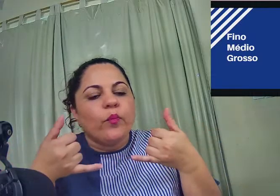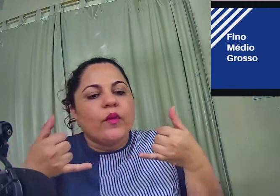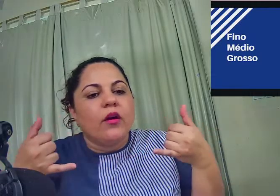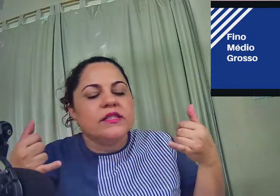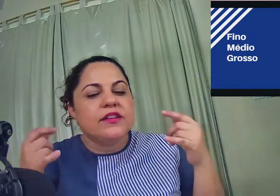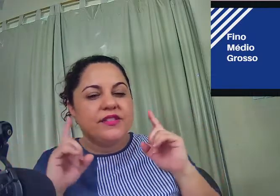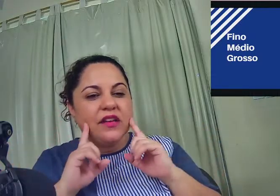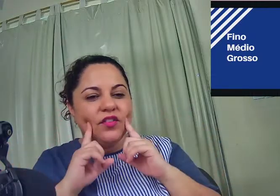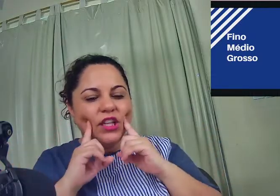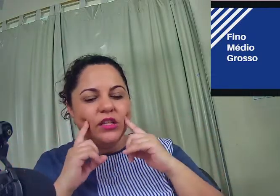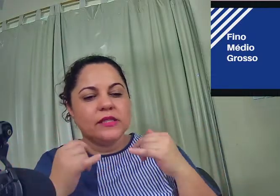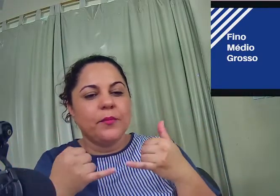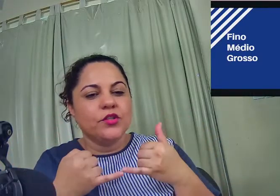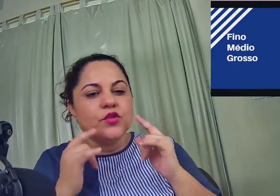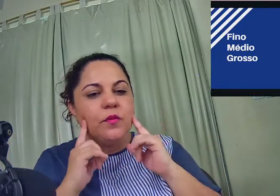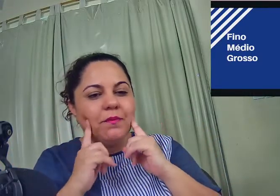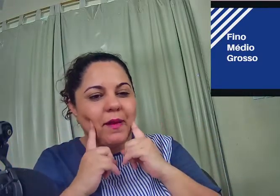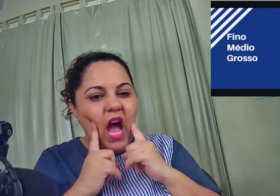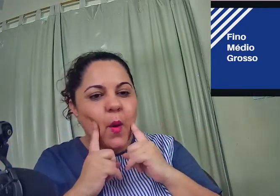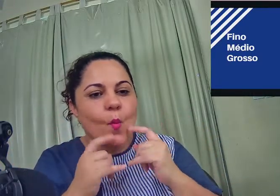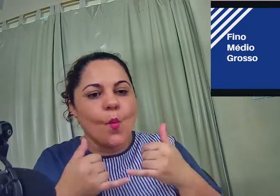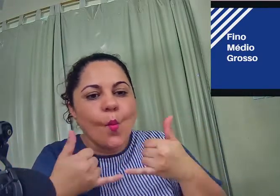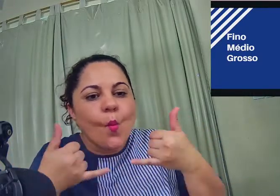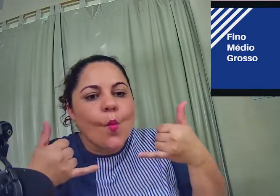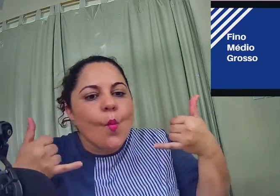Agora, quando você fizer fininho, você pode chupar.